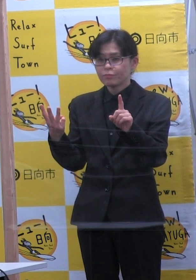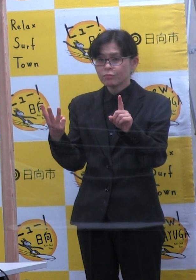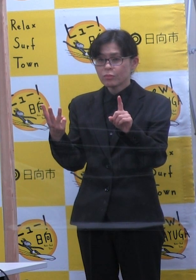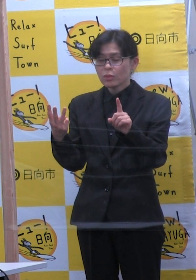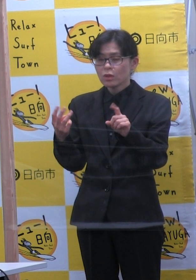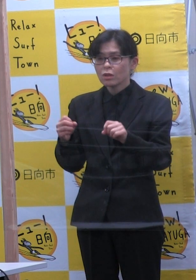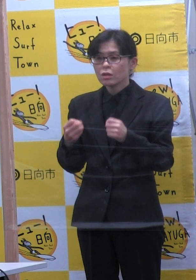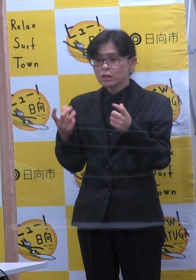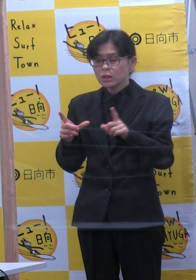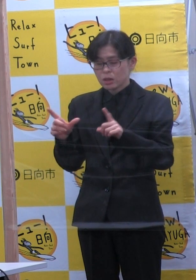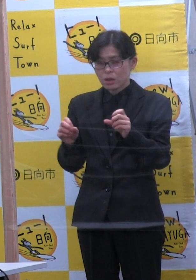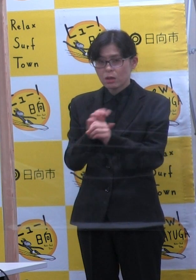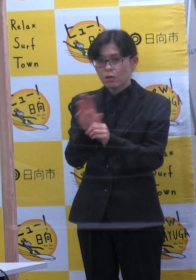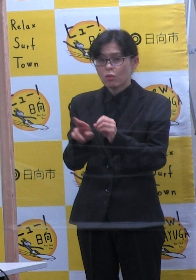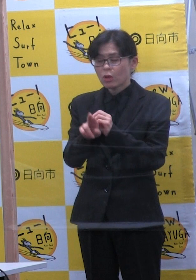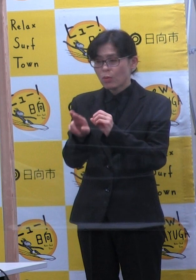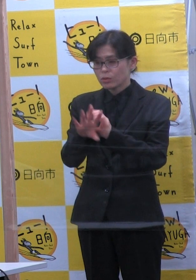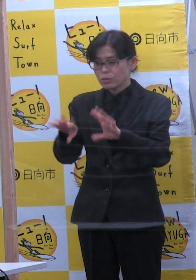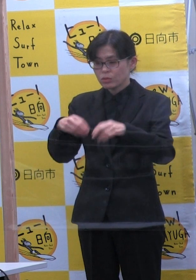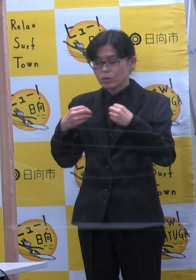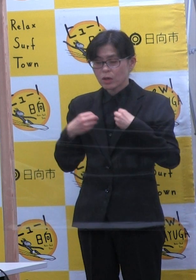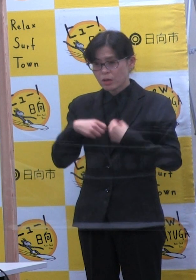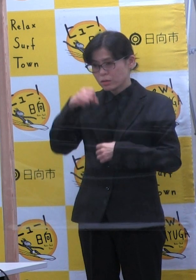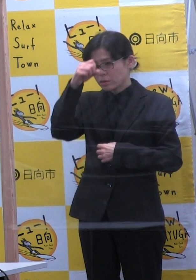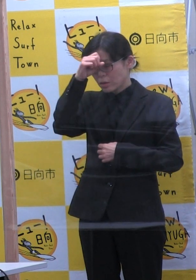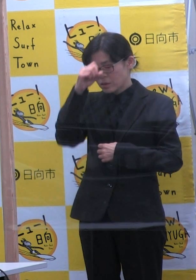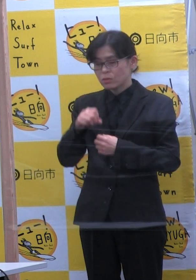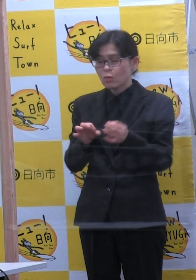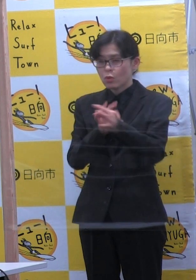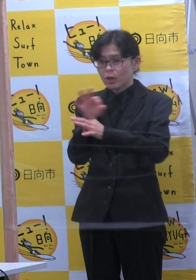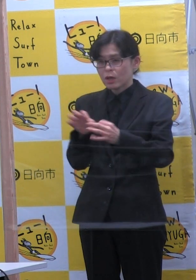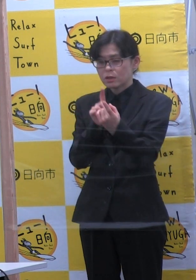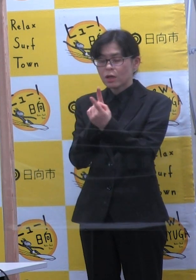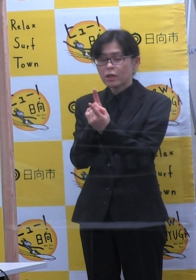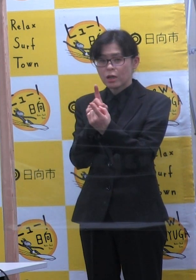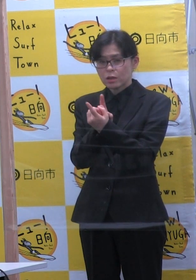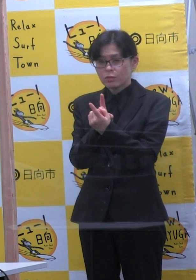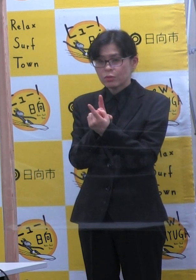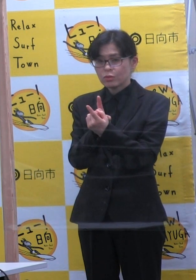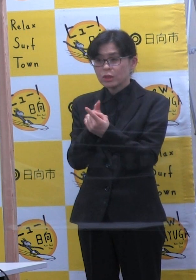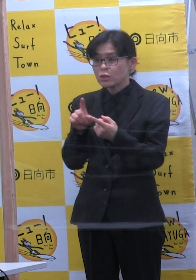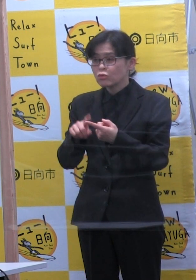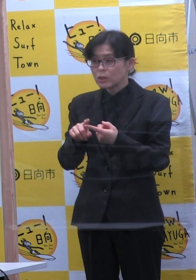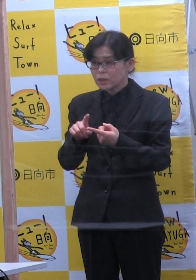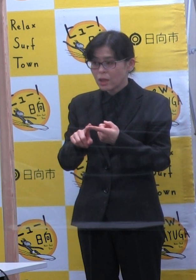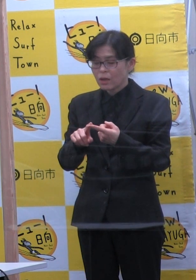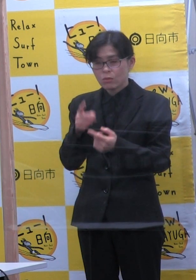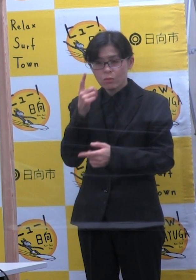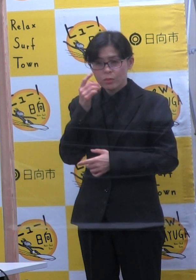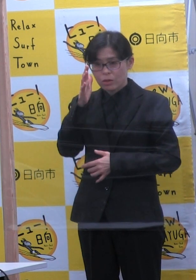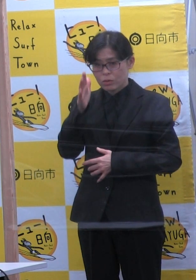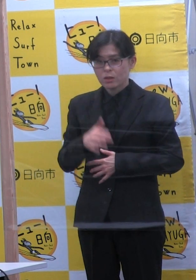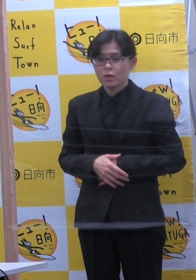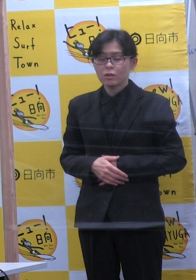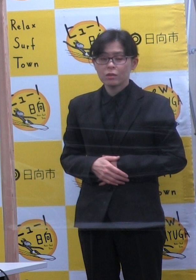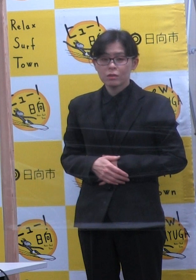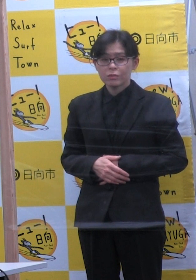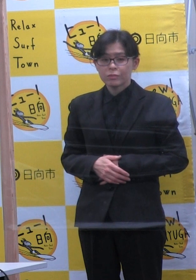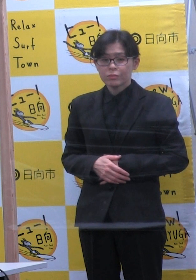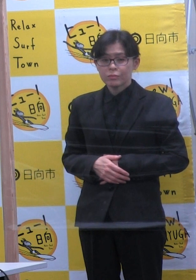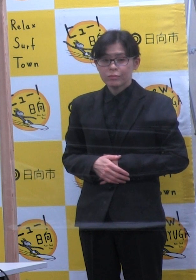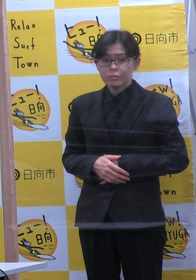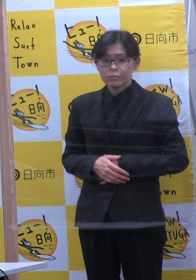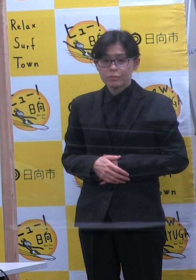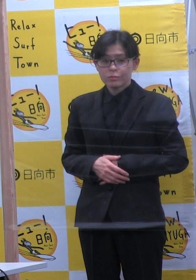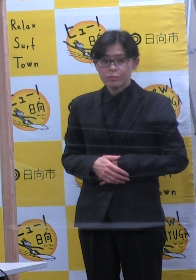新型コロナウイルス感染症経済対策等についてをご覧ください。